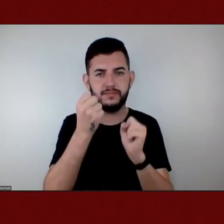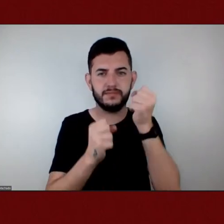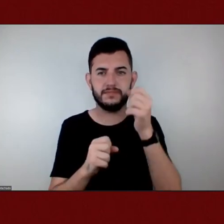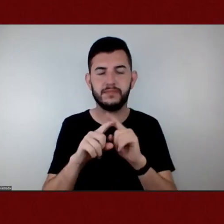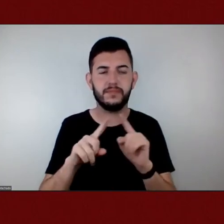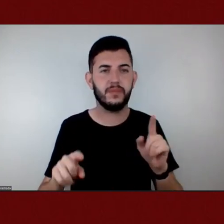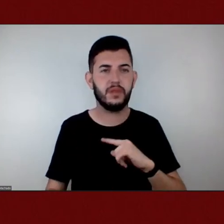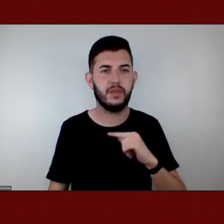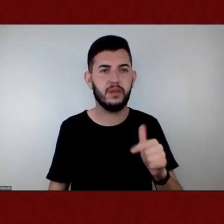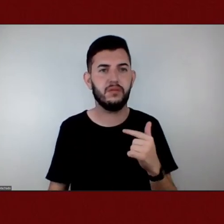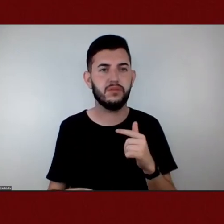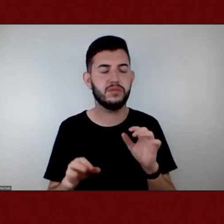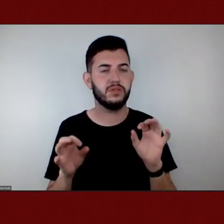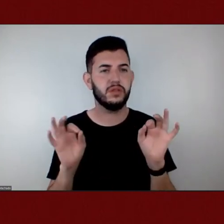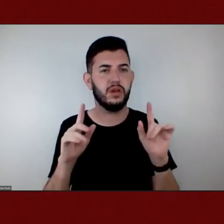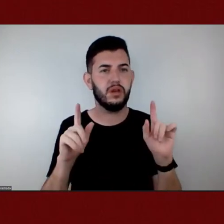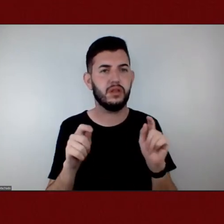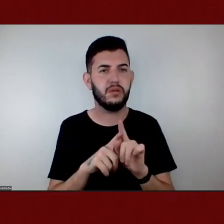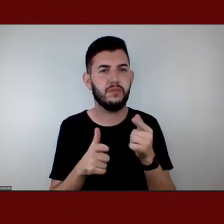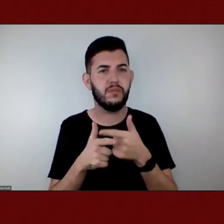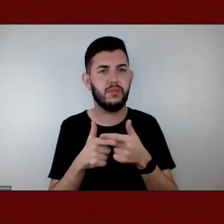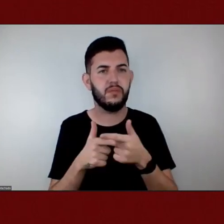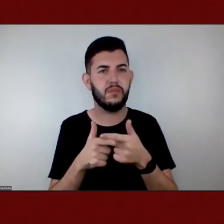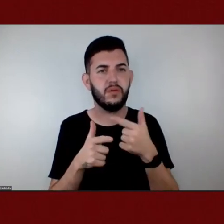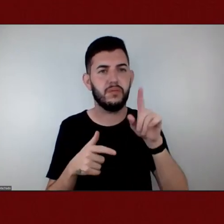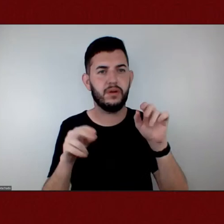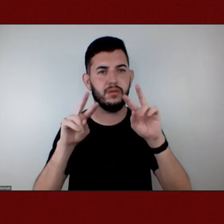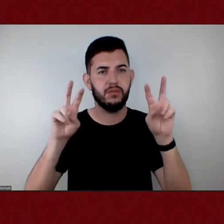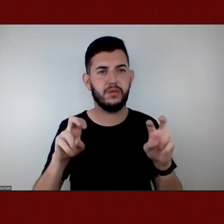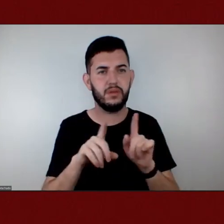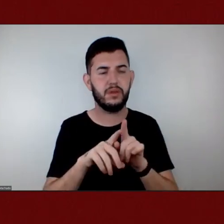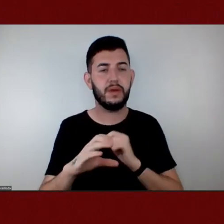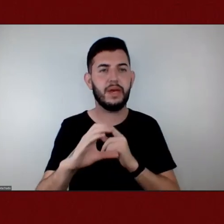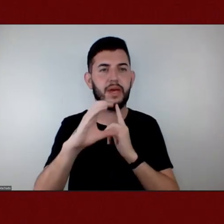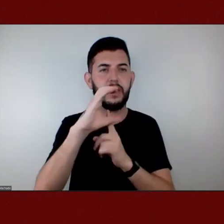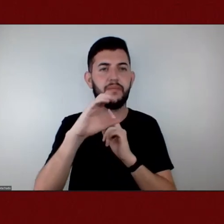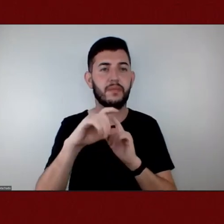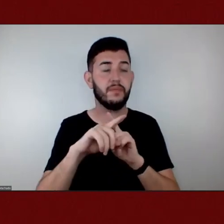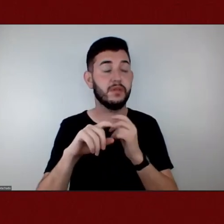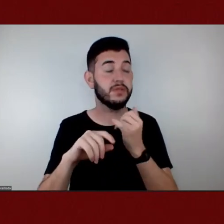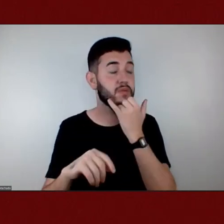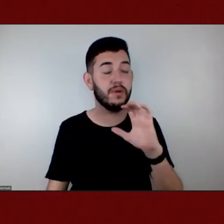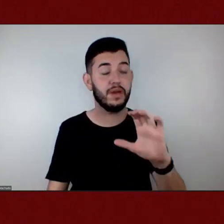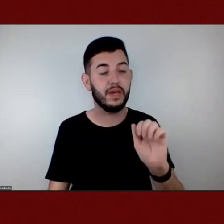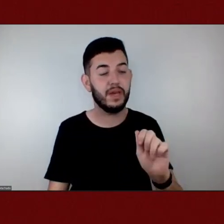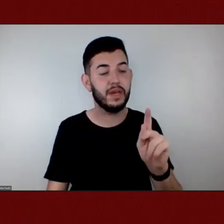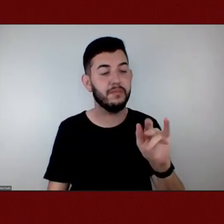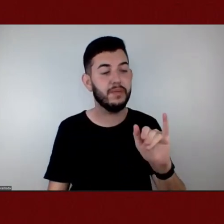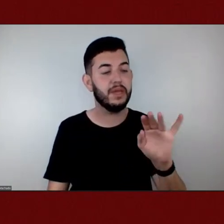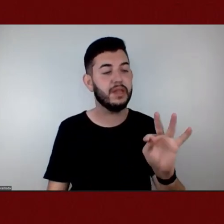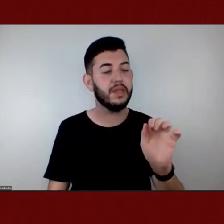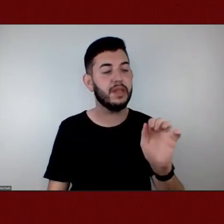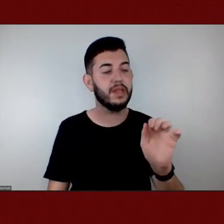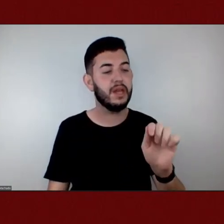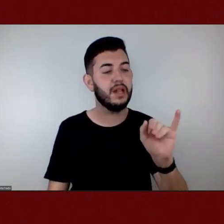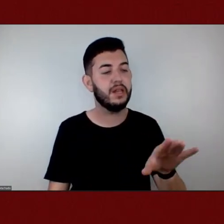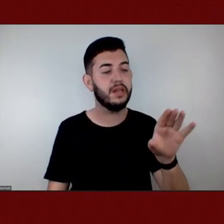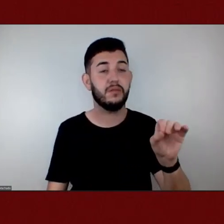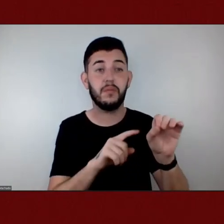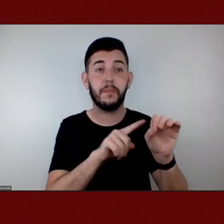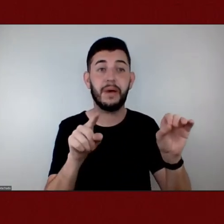o capitalismo, mas sim a falta dele, num país ainda capturado por suposta